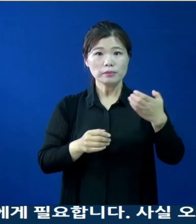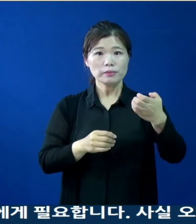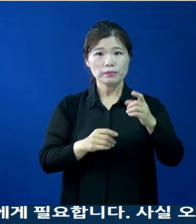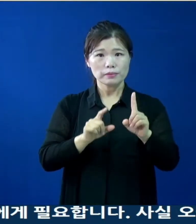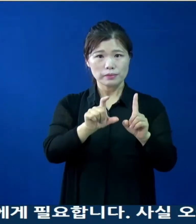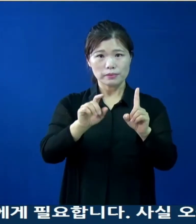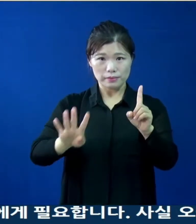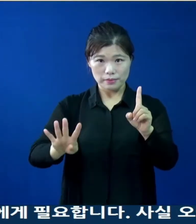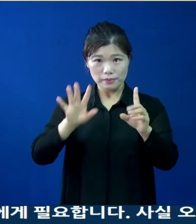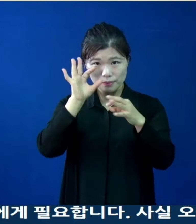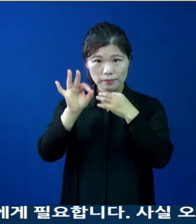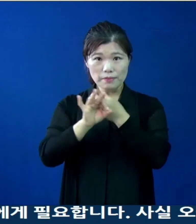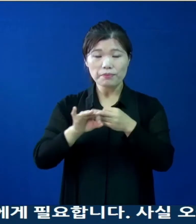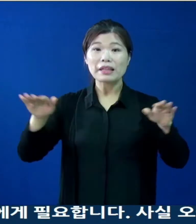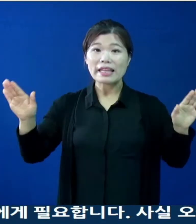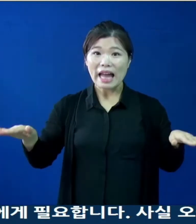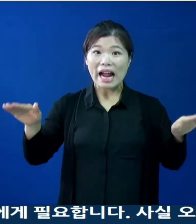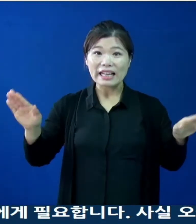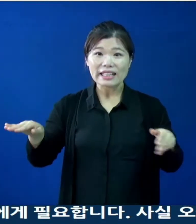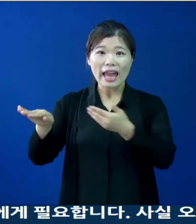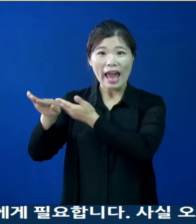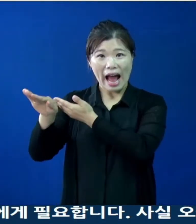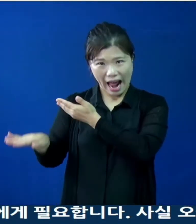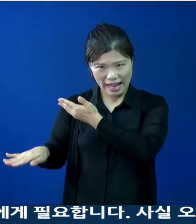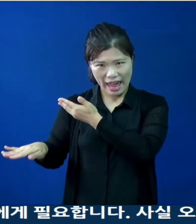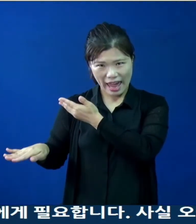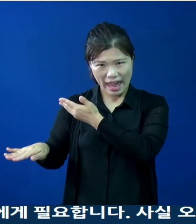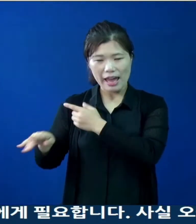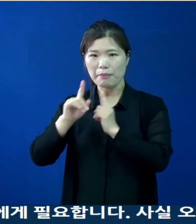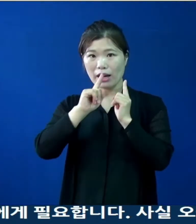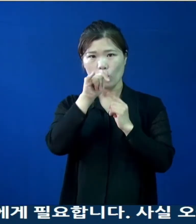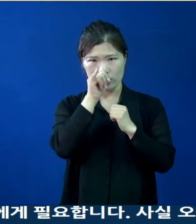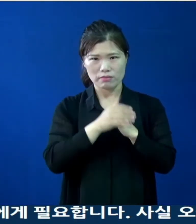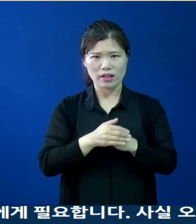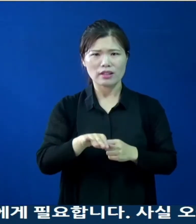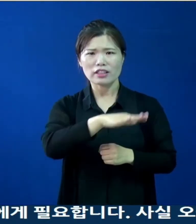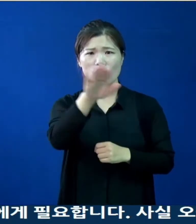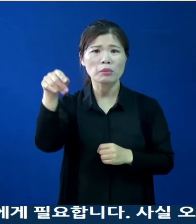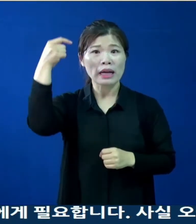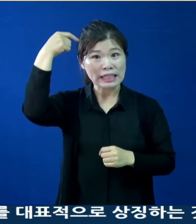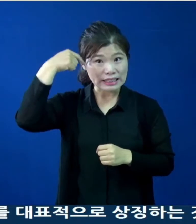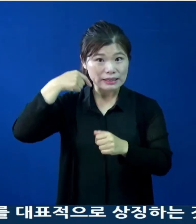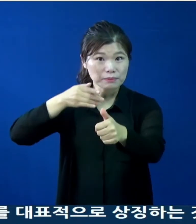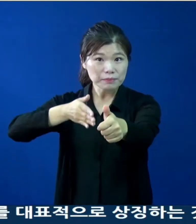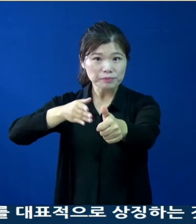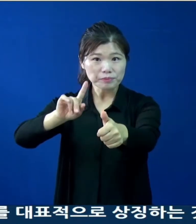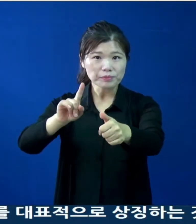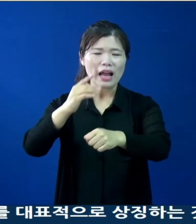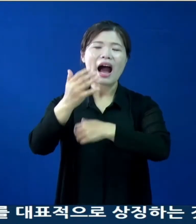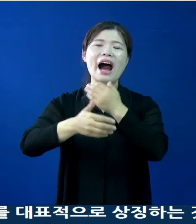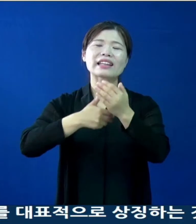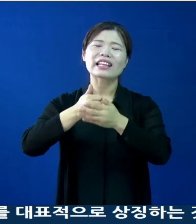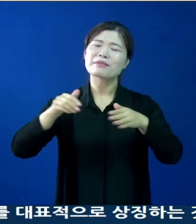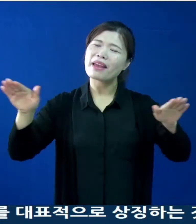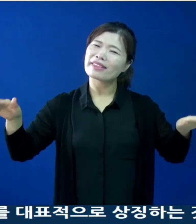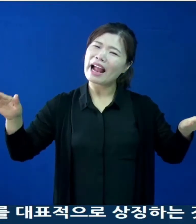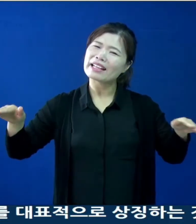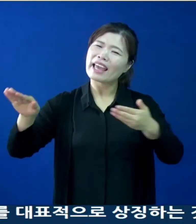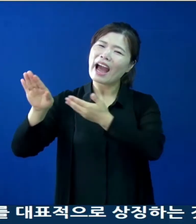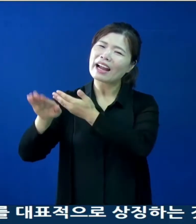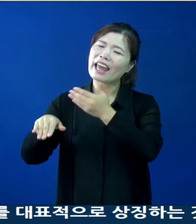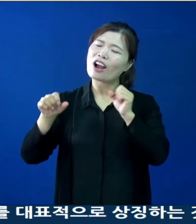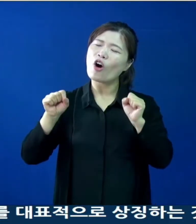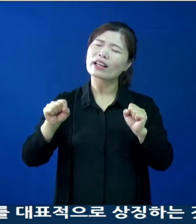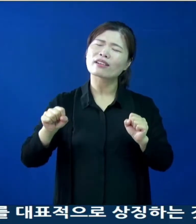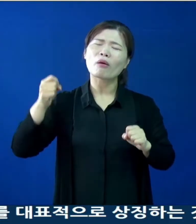설명하죠. 날개 아래 덮어주신 하나님, 여러분 잠시 느껴보시기 바랍니다. 하나님의 날개 아래 거하는 것.